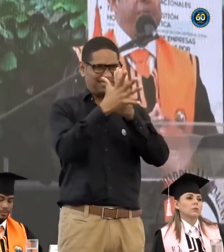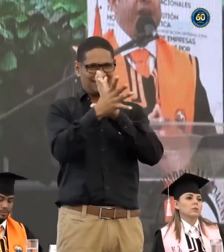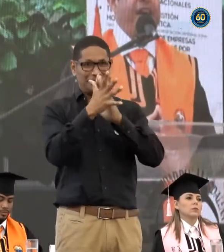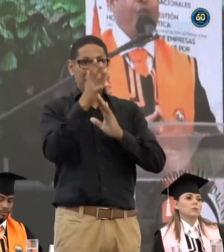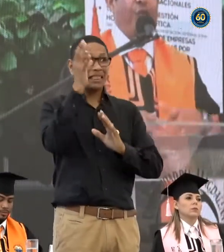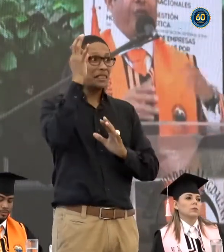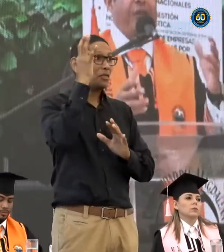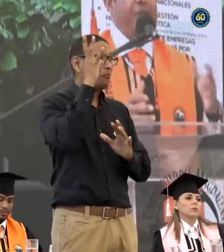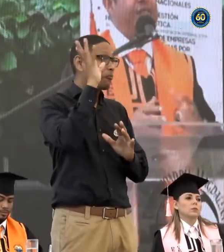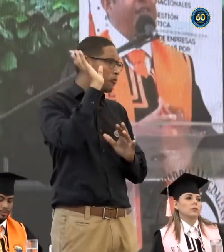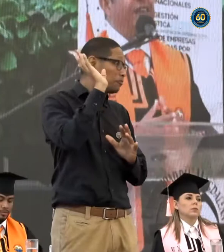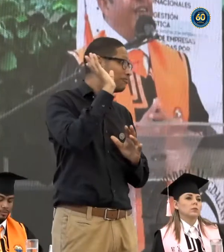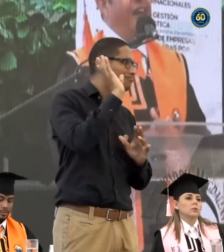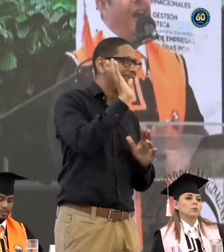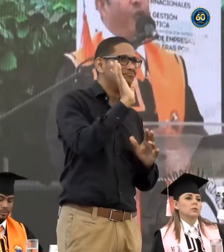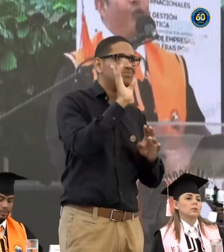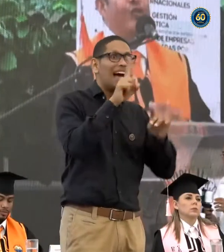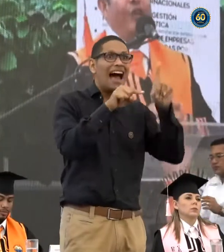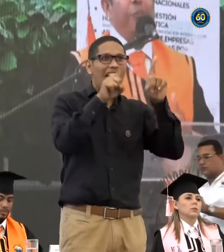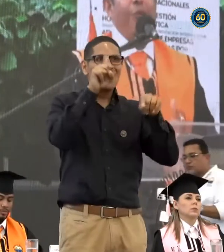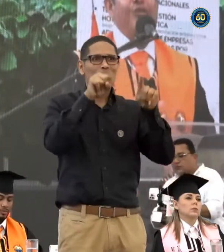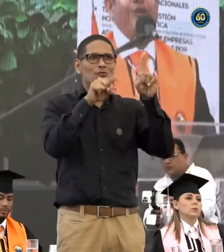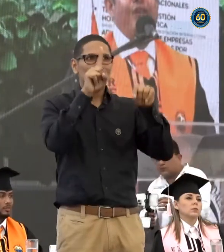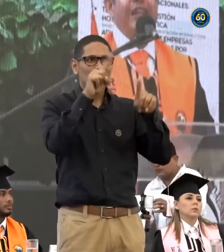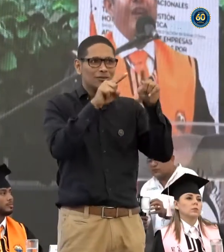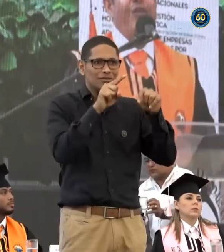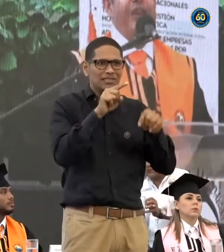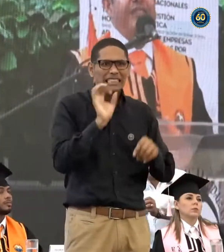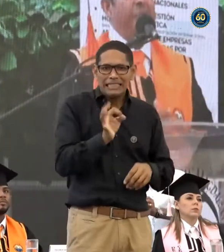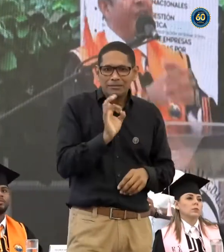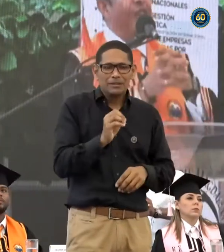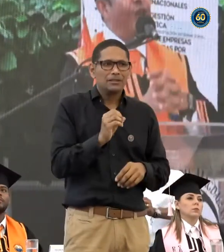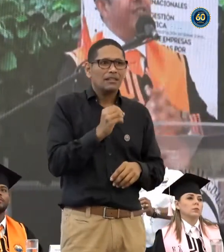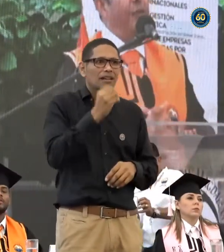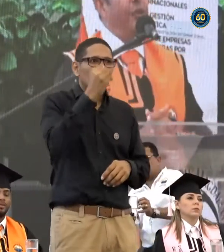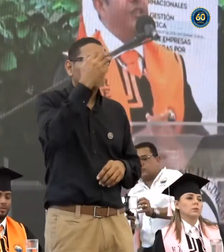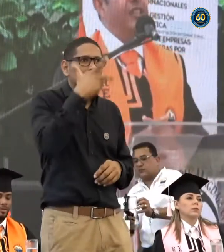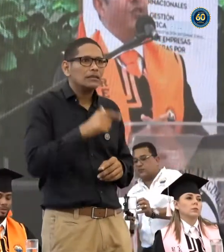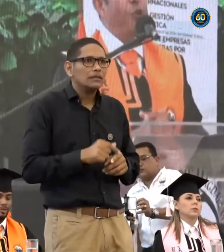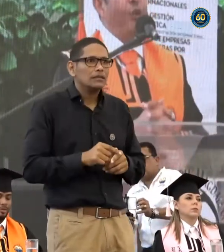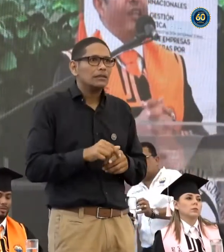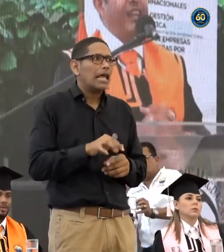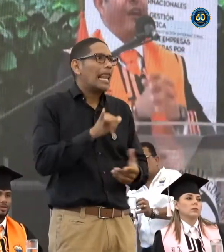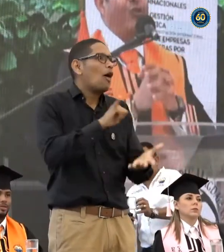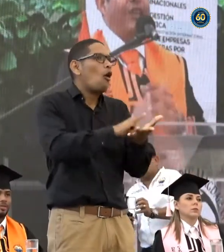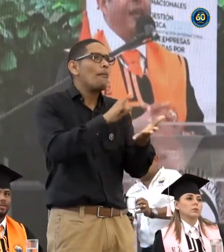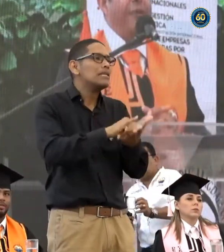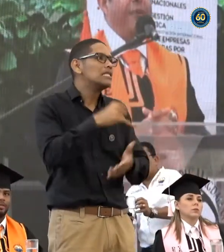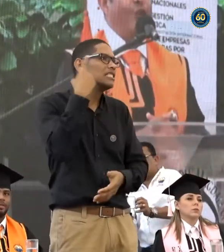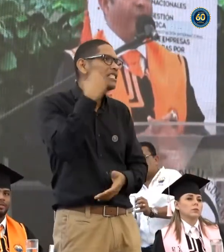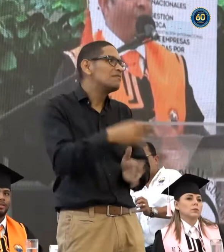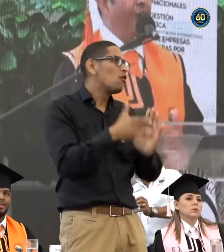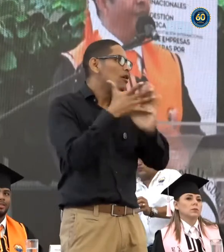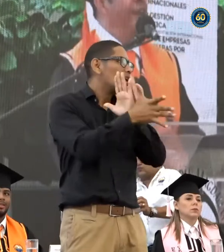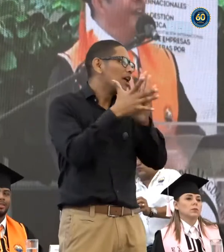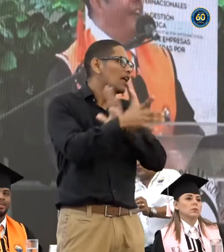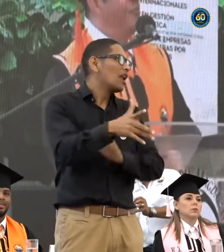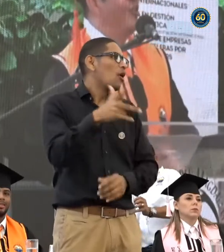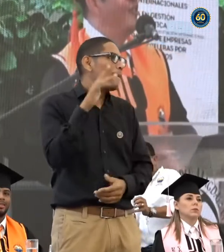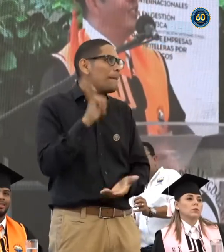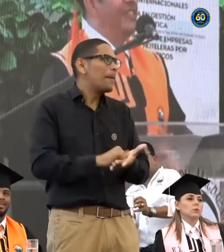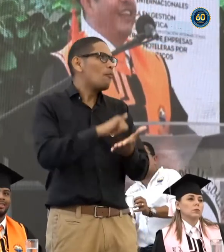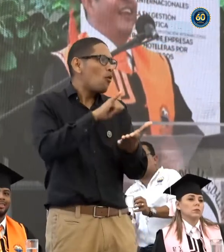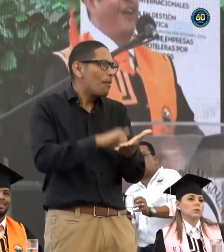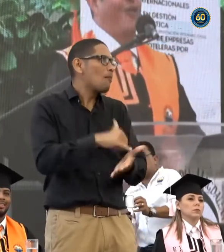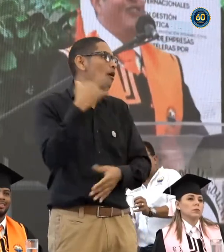de mis algunos de los pocos seguidores que tengo que están viendo la ceremonia dice rector porque tiene que contar la misma historia porque es muy difícil tener que